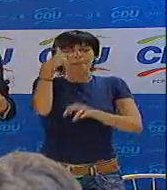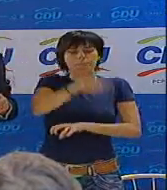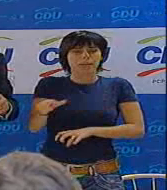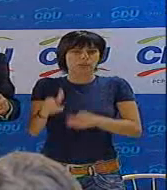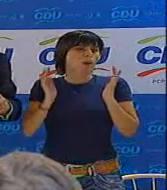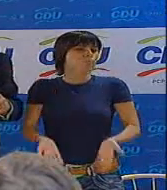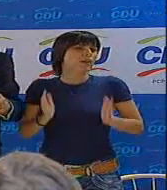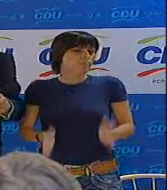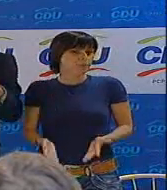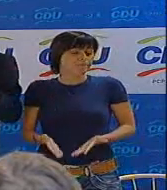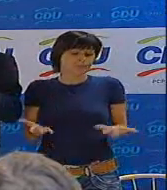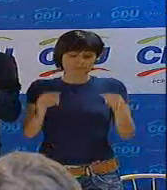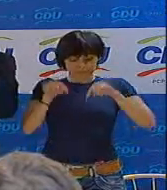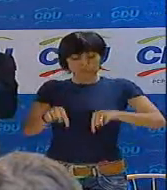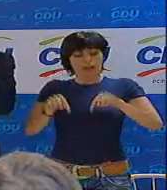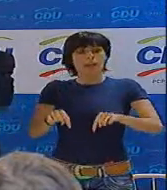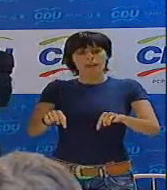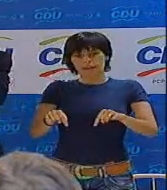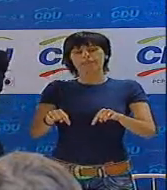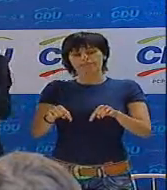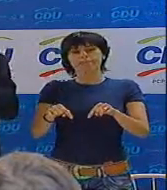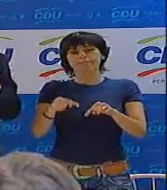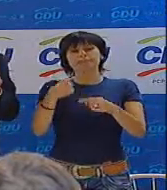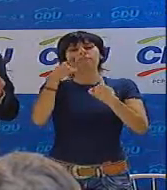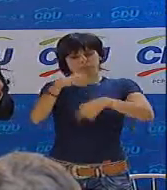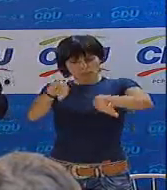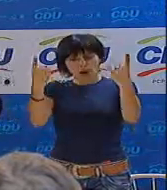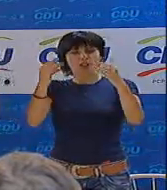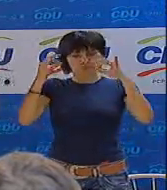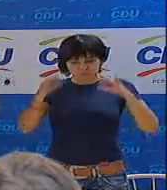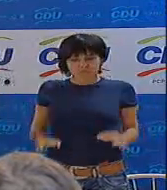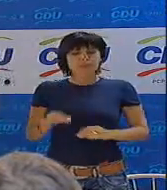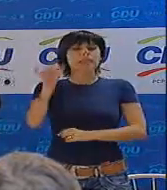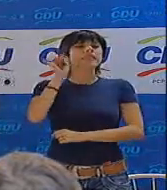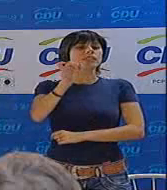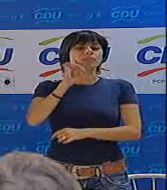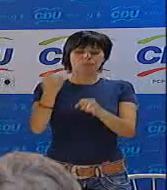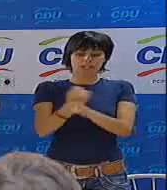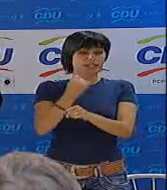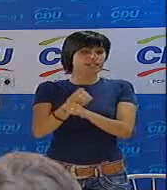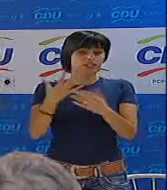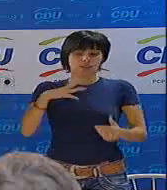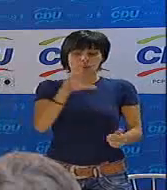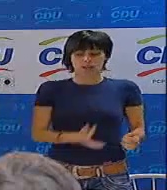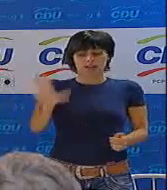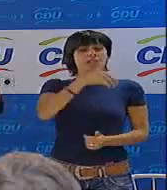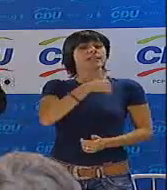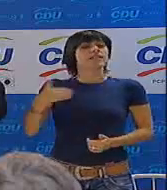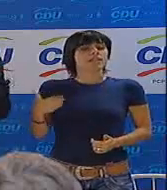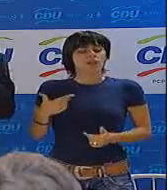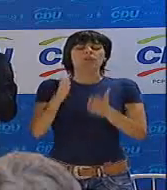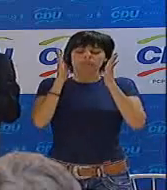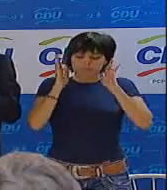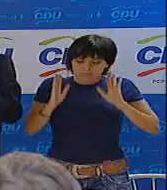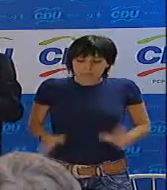aspas. E aqui se coloca mais uma vez uma demonstração da importância do Serviço Nacional de Saúde que